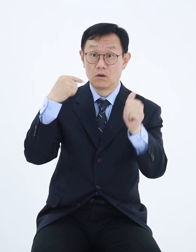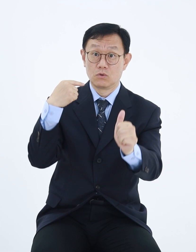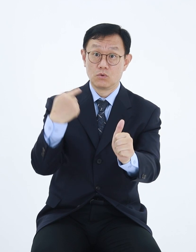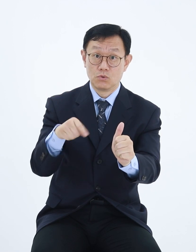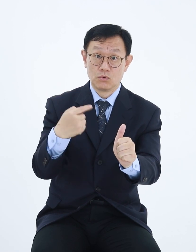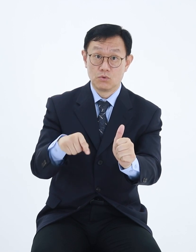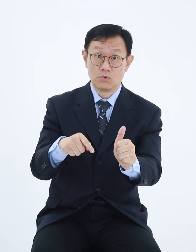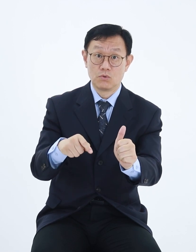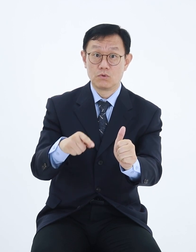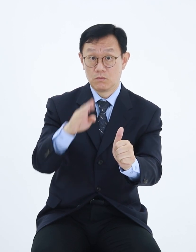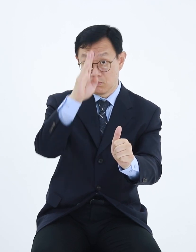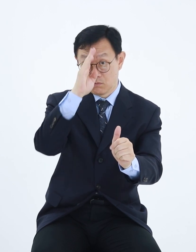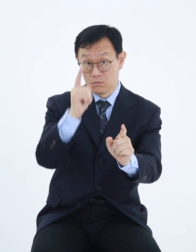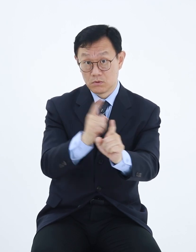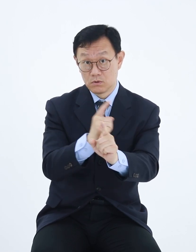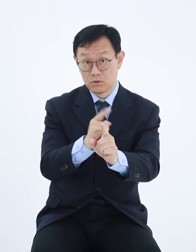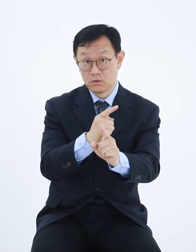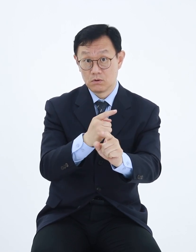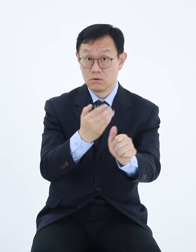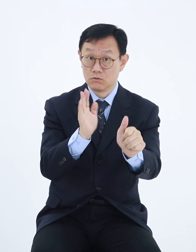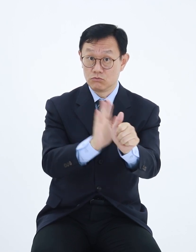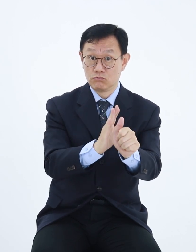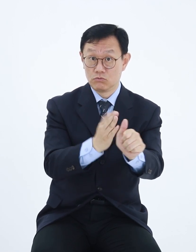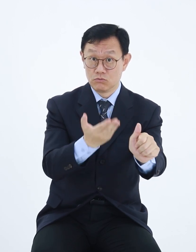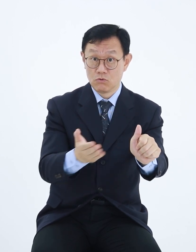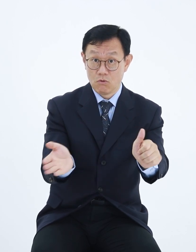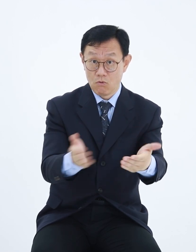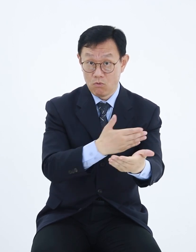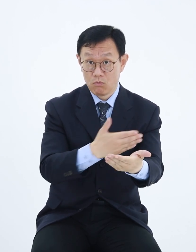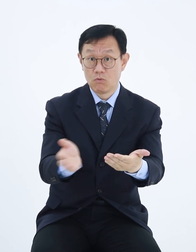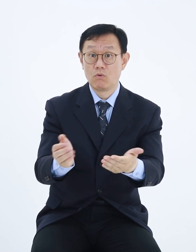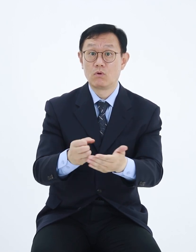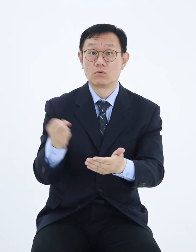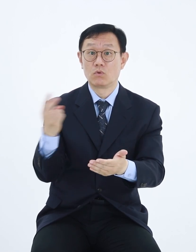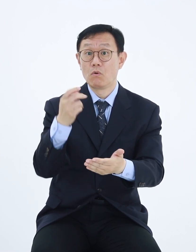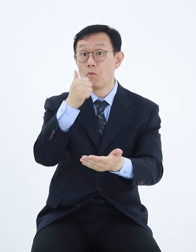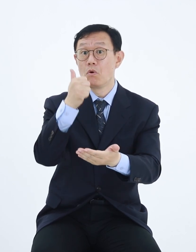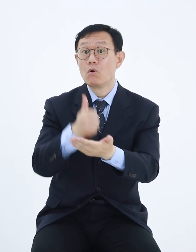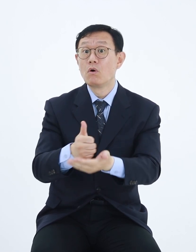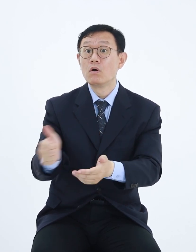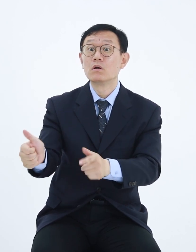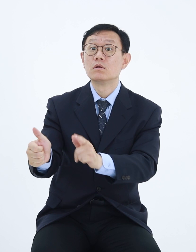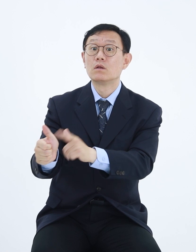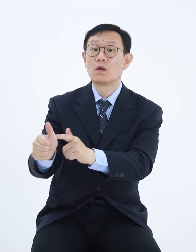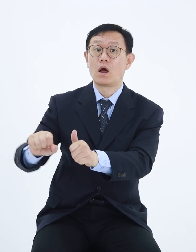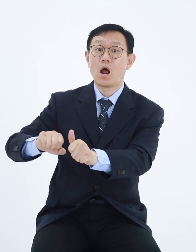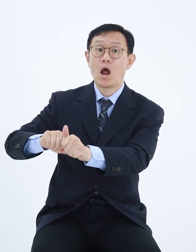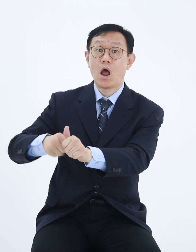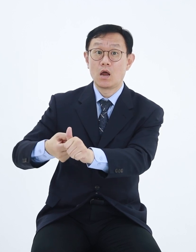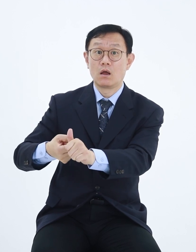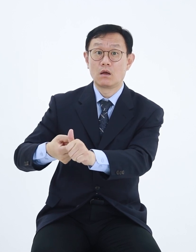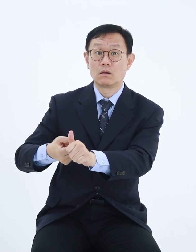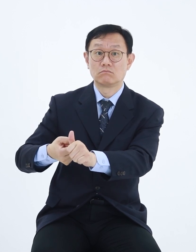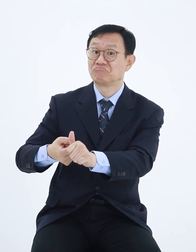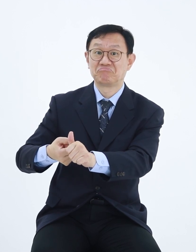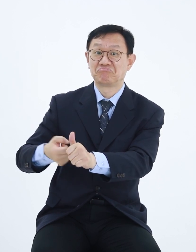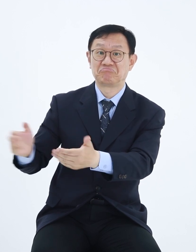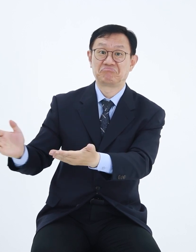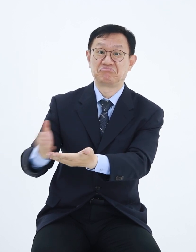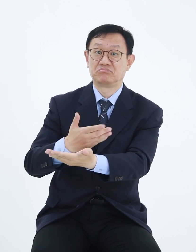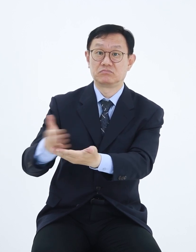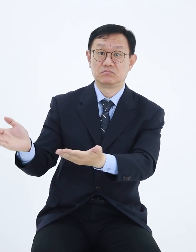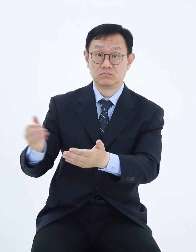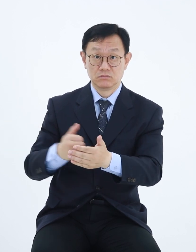조치나 치료 및 재활 지원도 없었고 심지어 Y군에게 범죄를 저지른 가해자들에 대한 처벌도 이루어지지